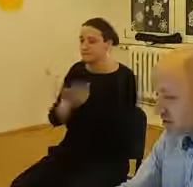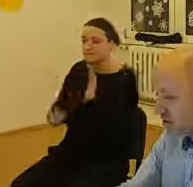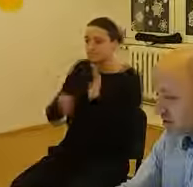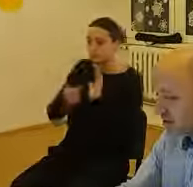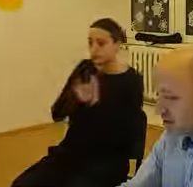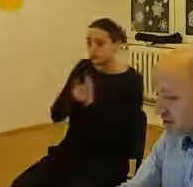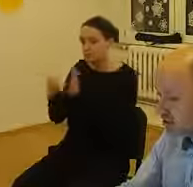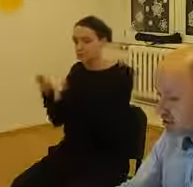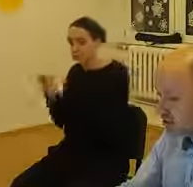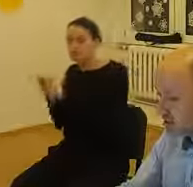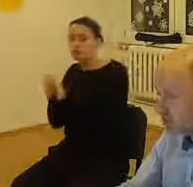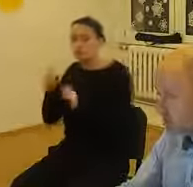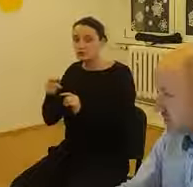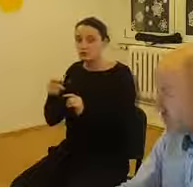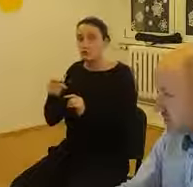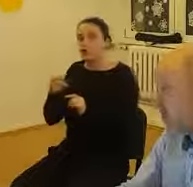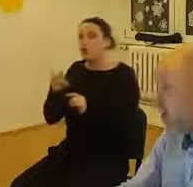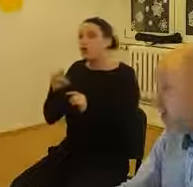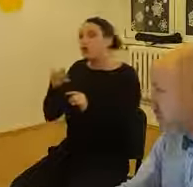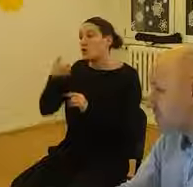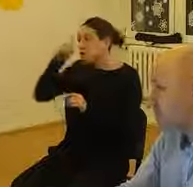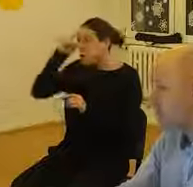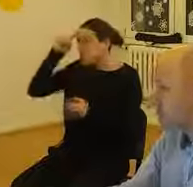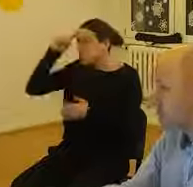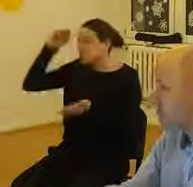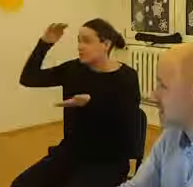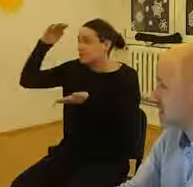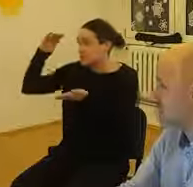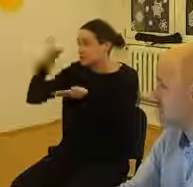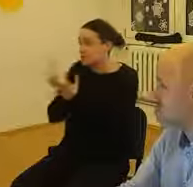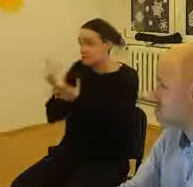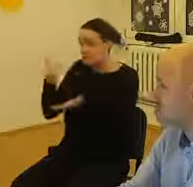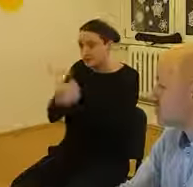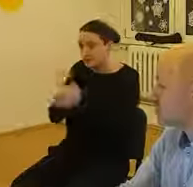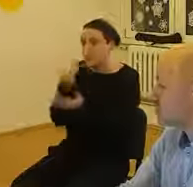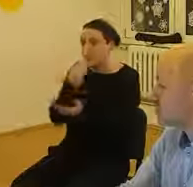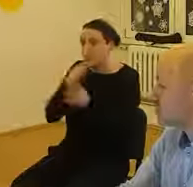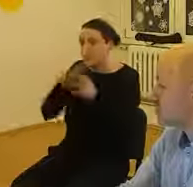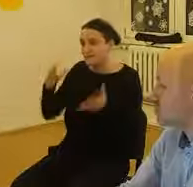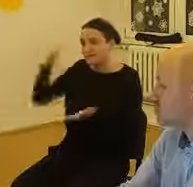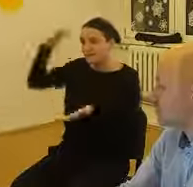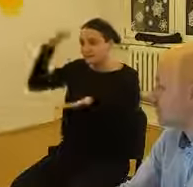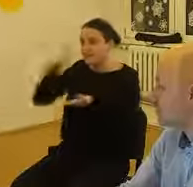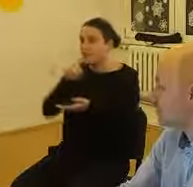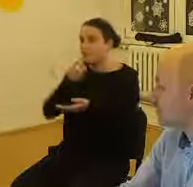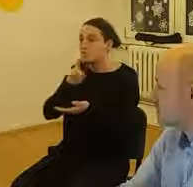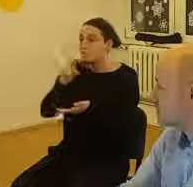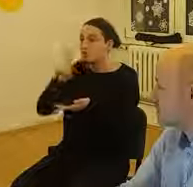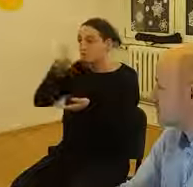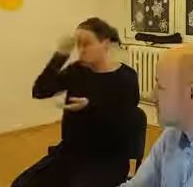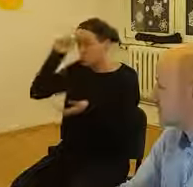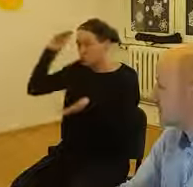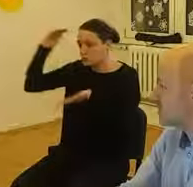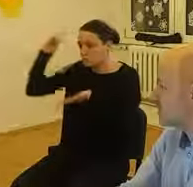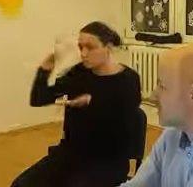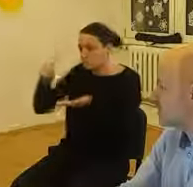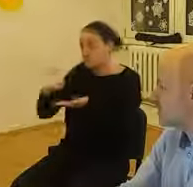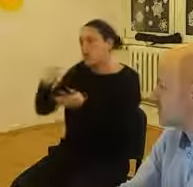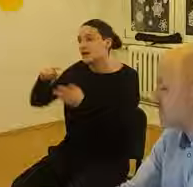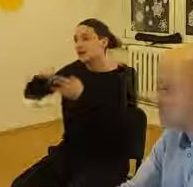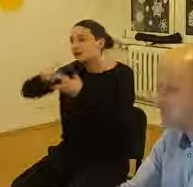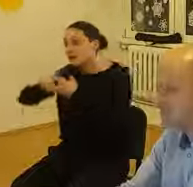zabrzmi dziwnie, ale nasza dzielnica wyludnia się. A wbrew pozorom to chodzi tak naprawdę o to, że jest mniej osób zameldowanych albo wpisanych